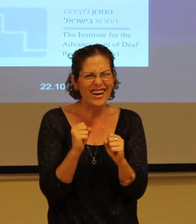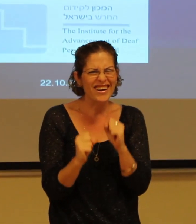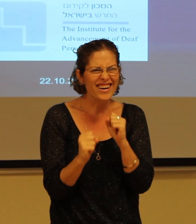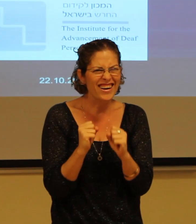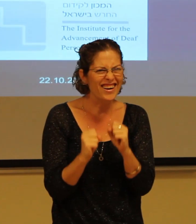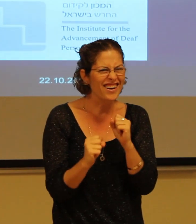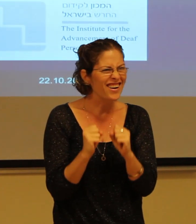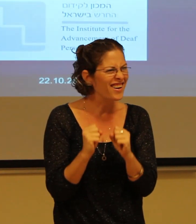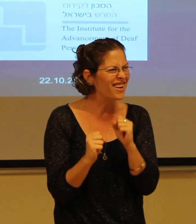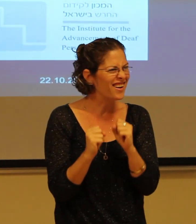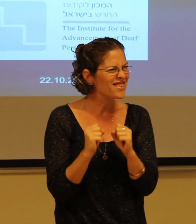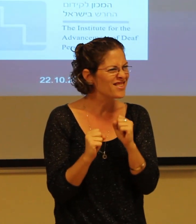היה לכם קשה, נכון?